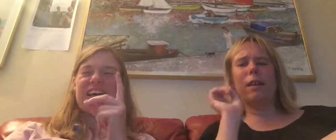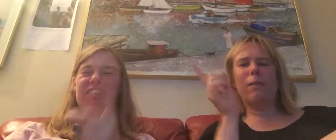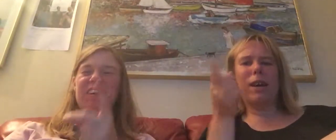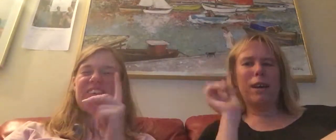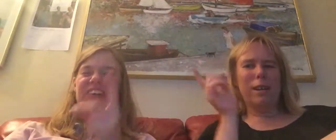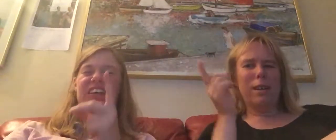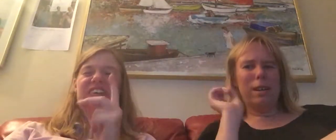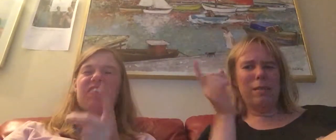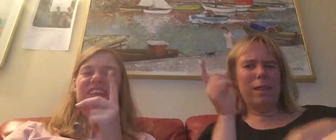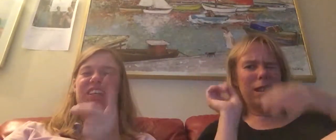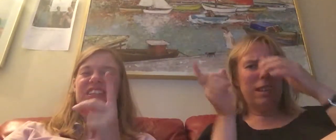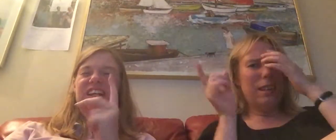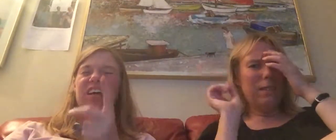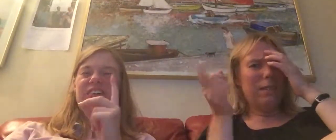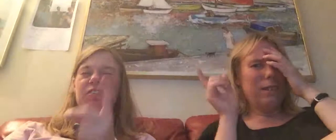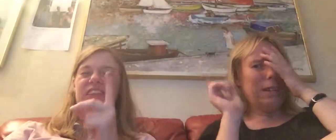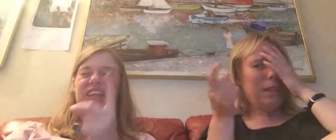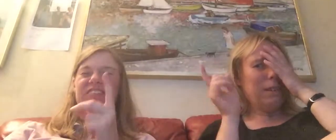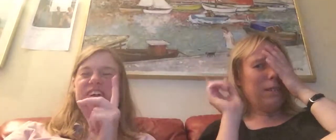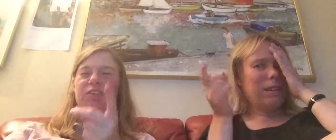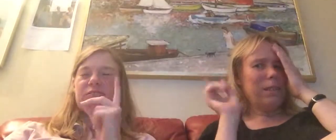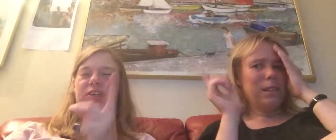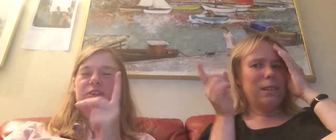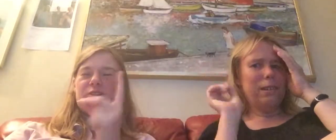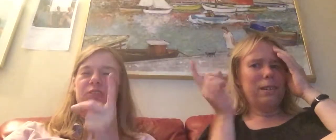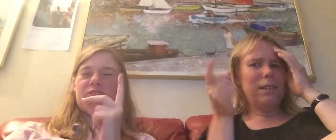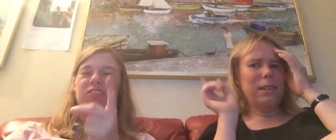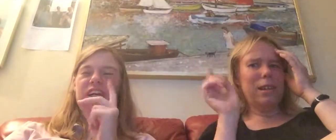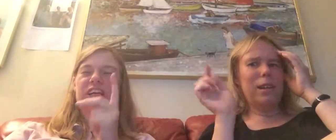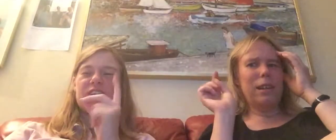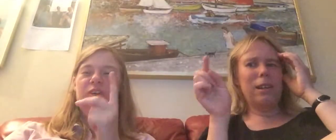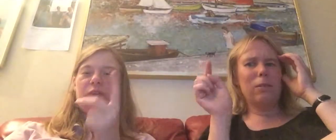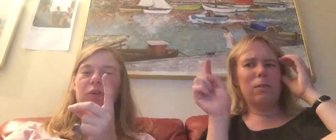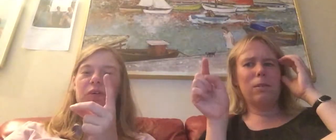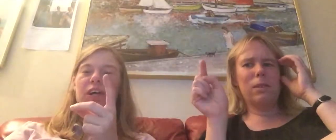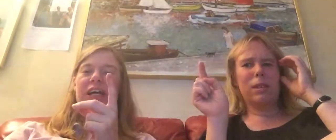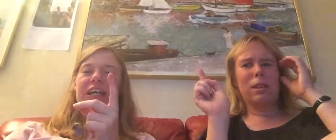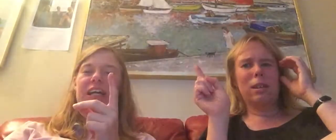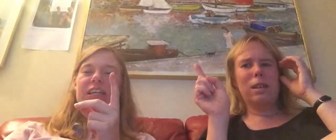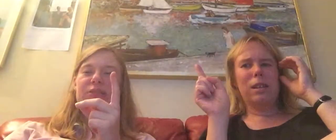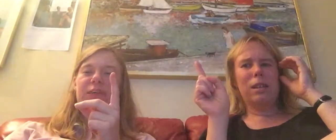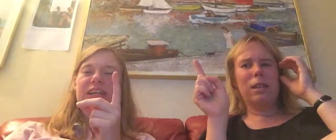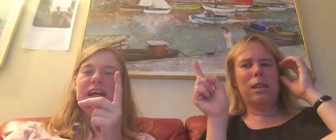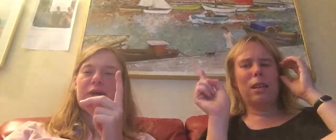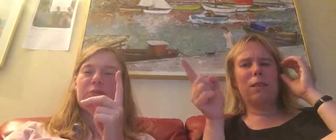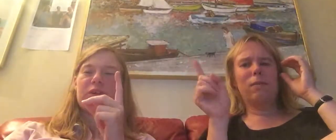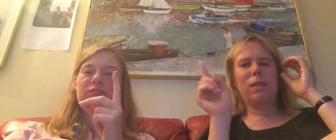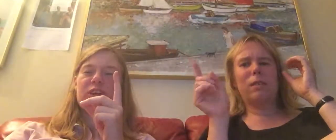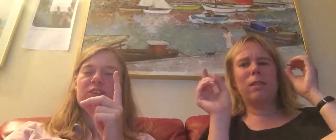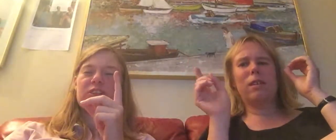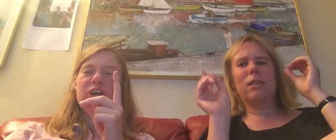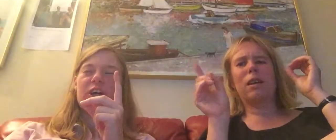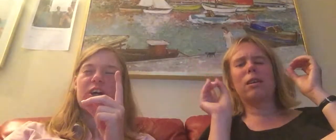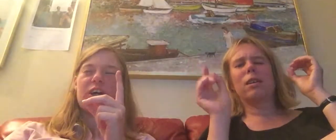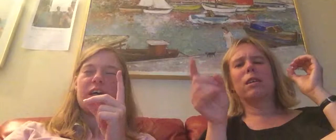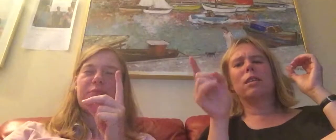leva, ja, vi ska leva ut i hundrade år. Grattis Mia på din födelsedag i